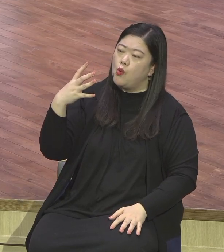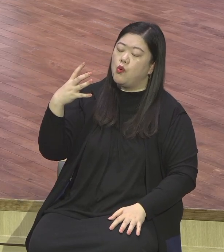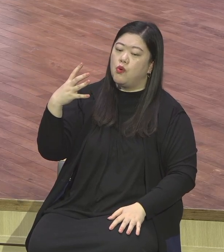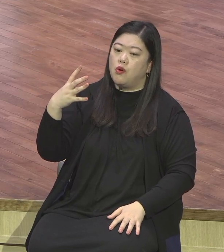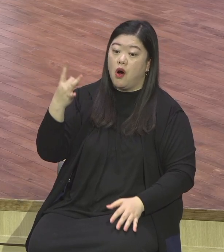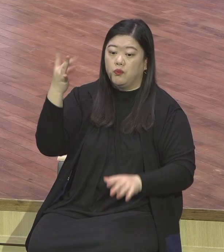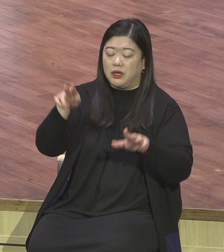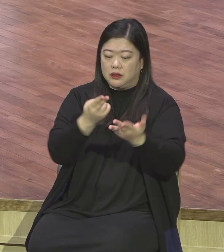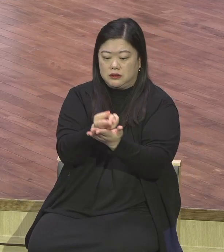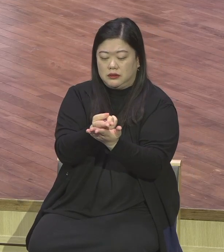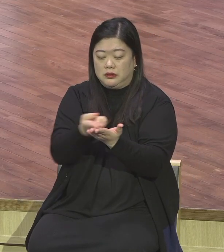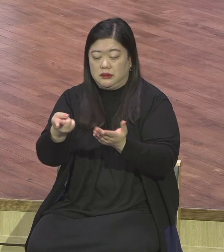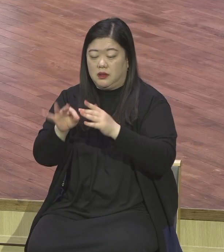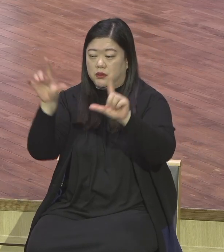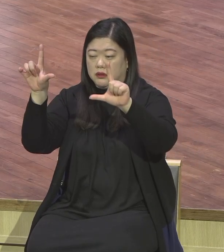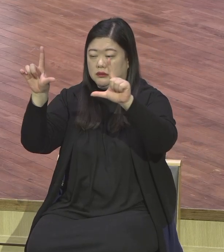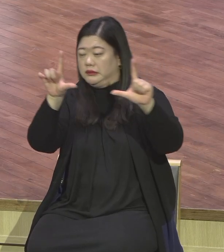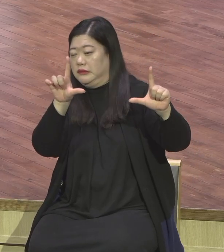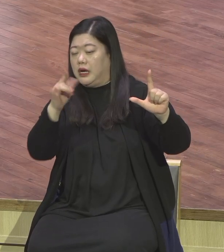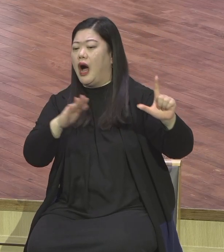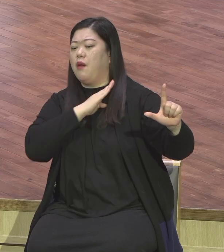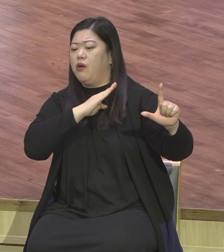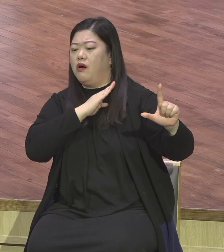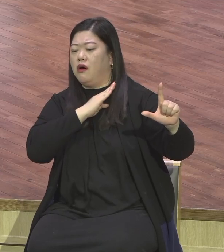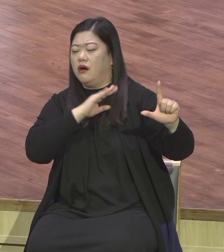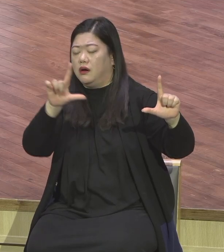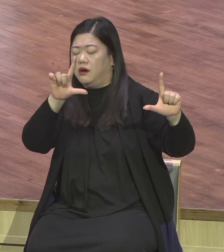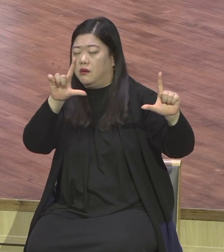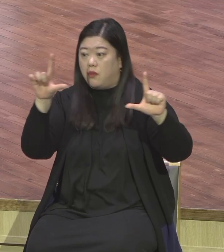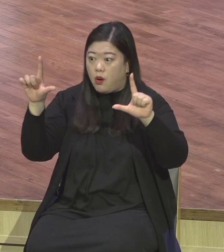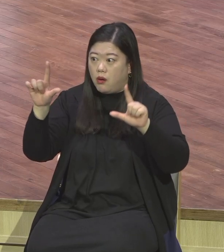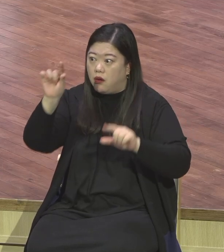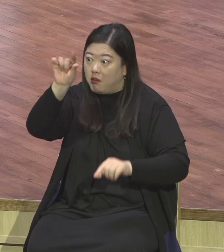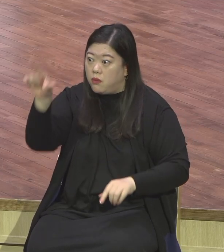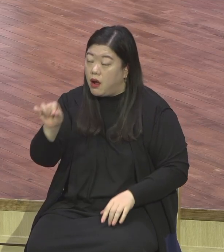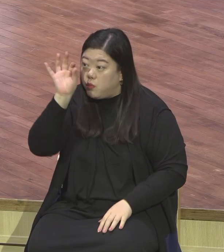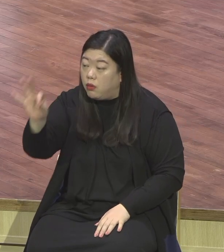바뀐 거예요 맨날 보던 달